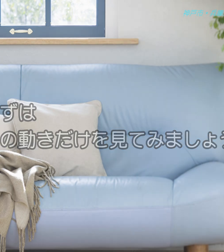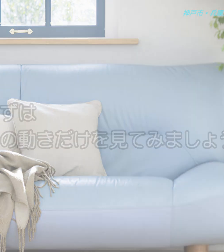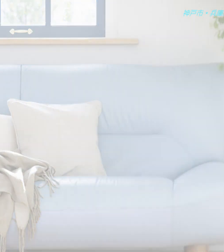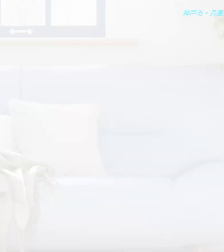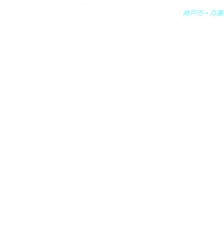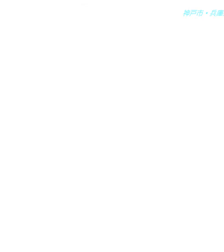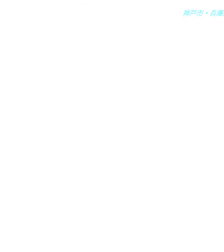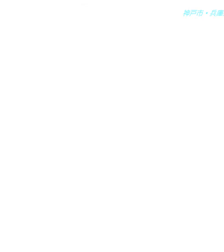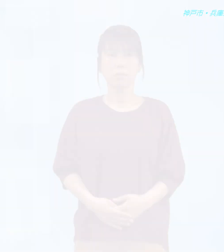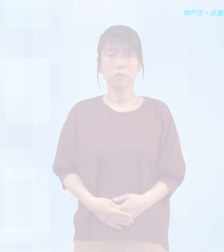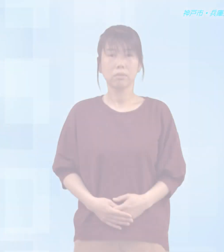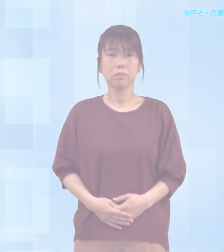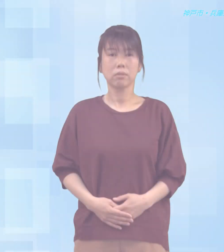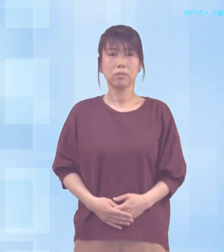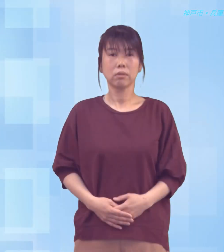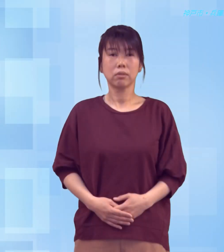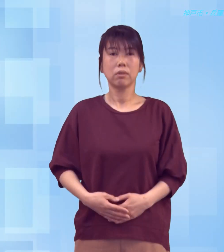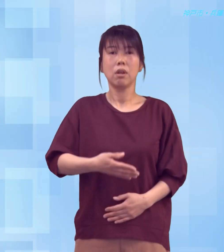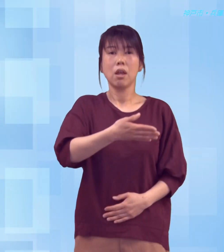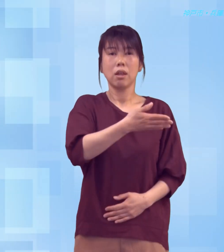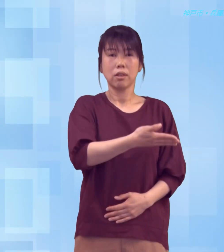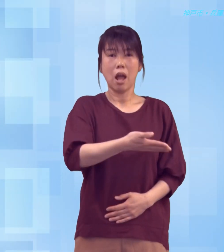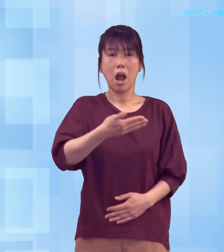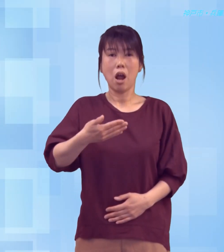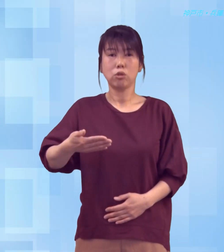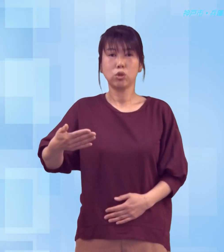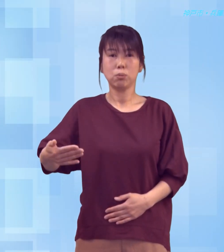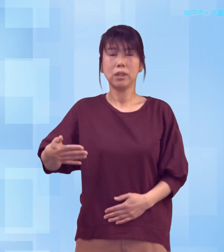ましょう垂水区